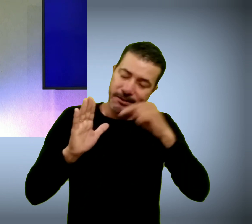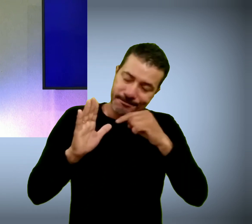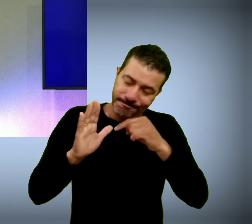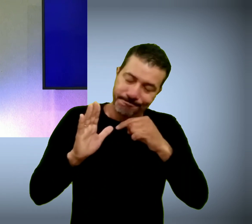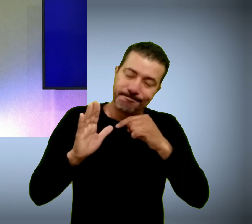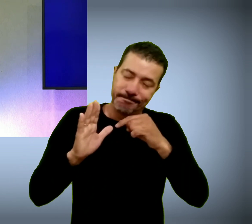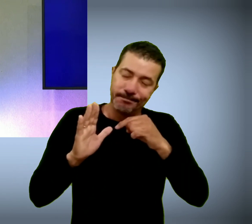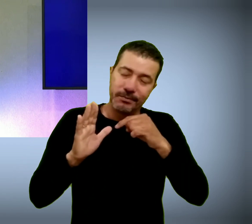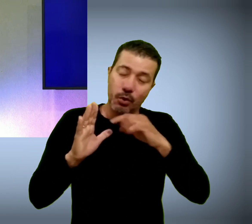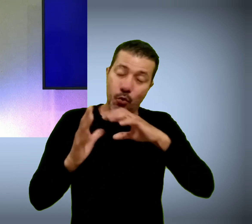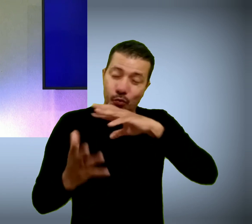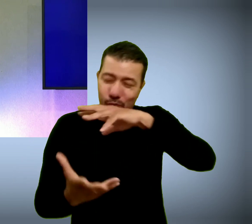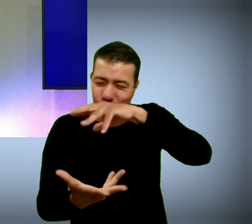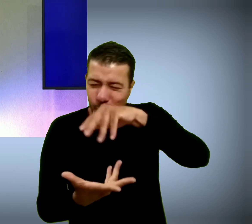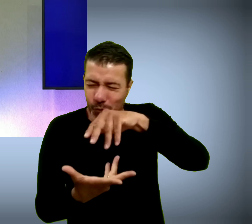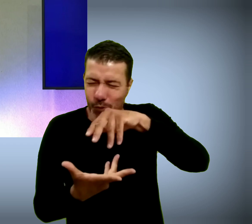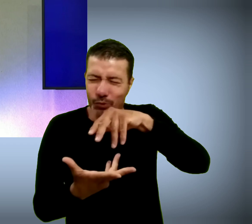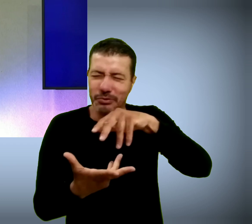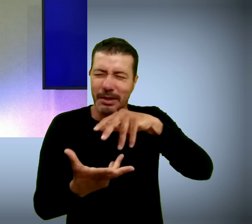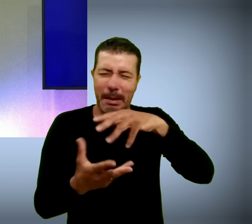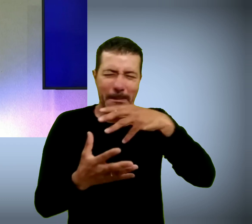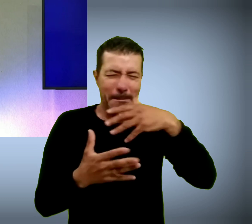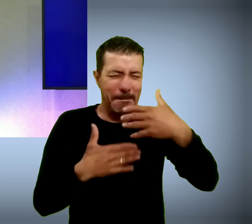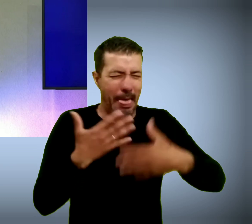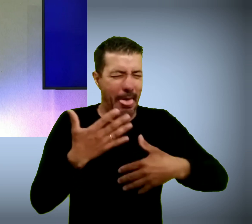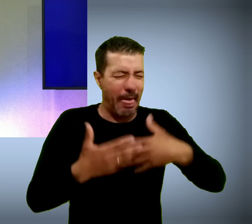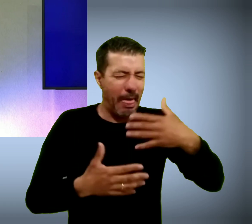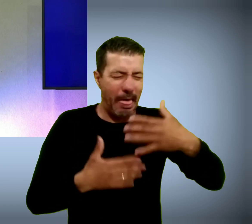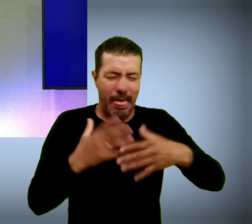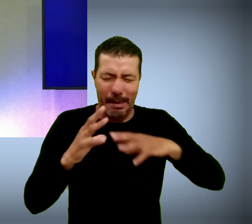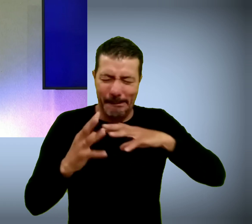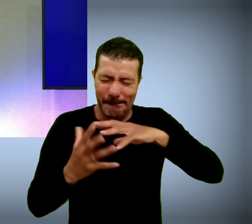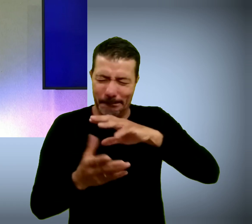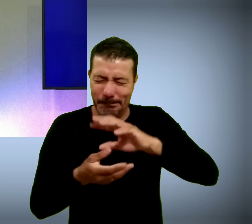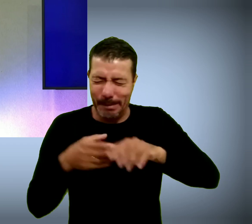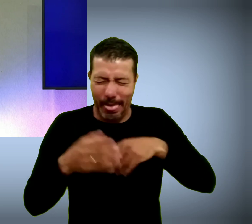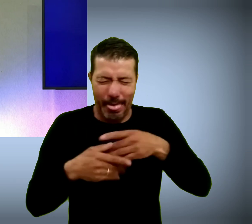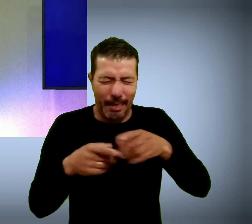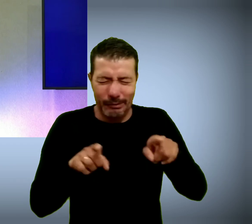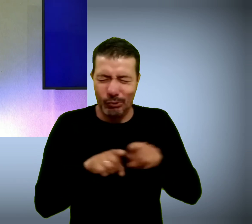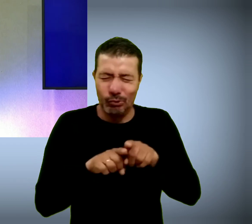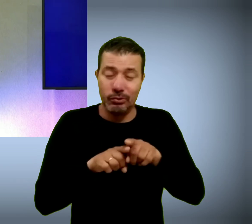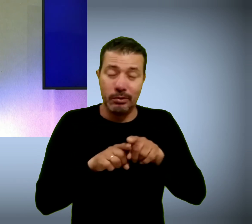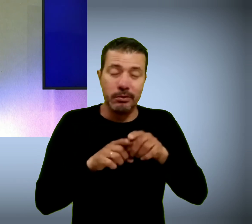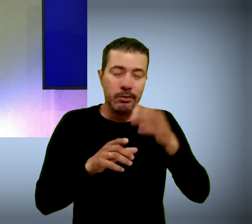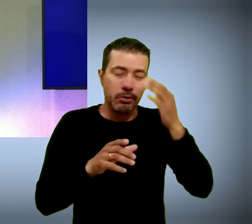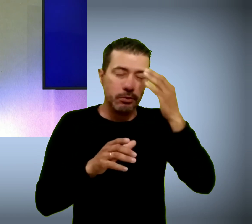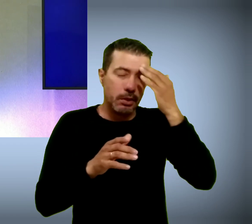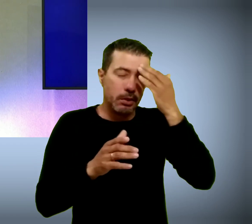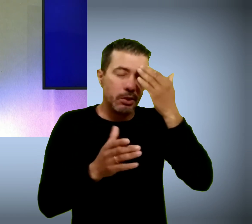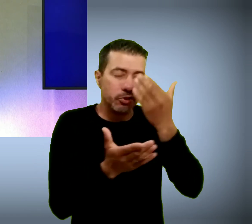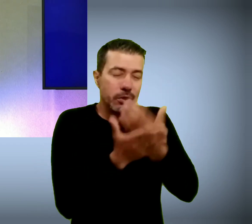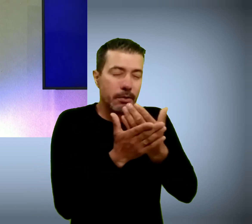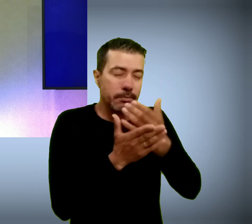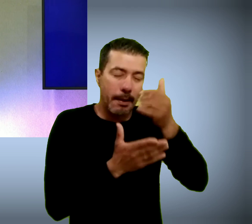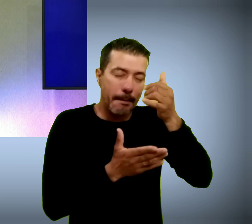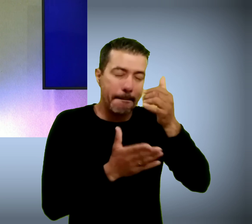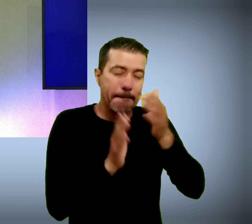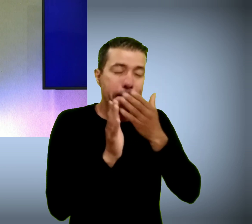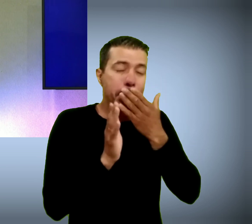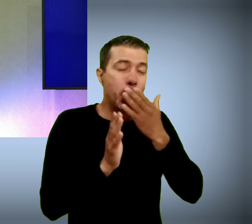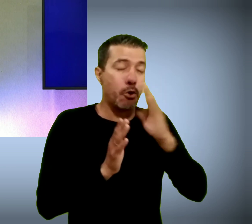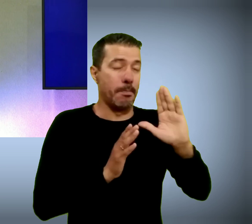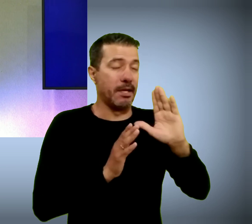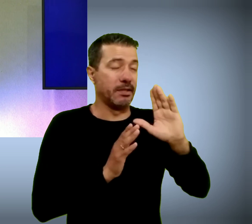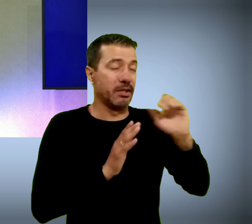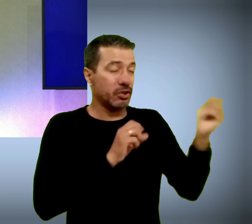orientações e por isso o mundo está uma bagunça, Senhor. Mas nós cremos na promessa que o Senhor virá logo nos buscar. O Senhor vai pôr a mão aqui